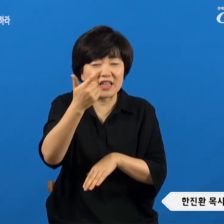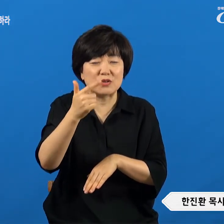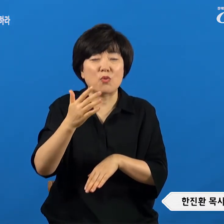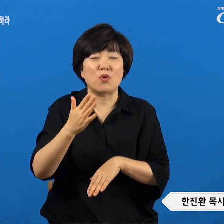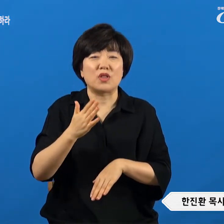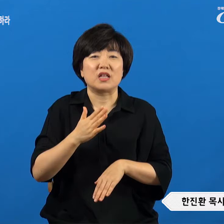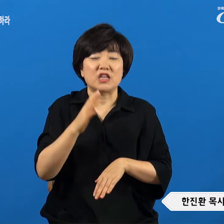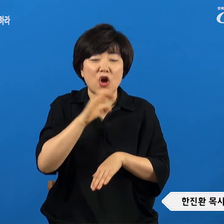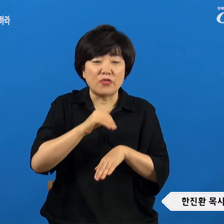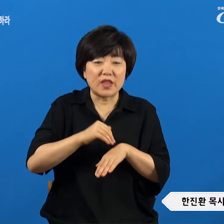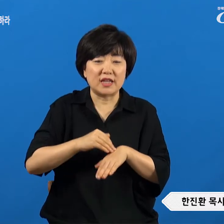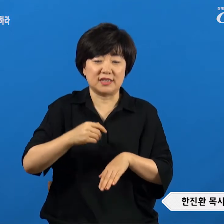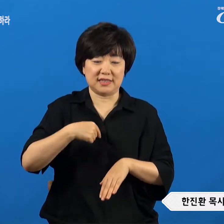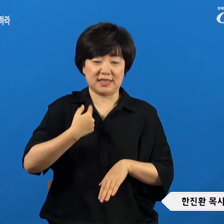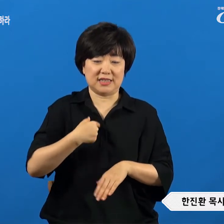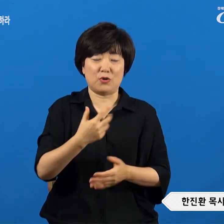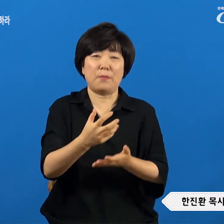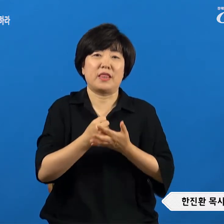것입니다.